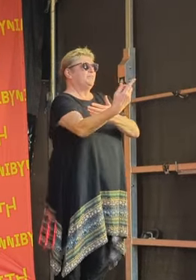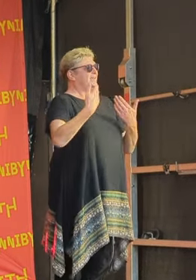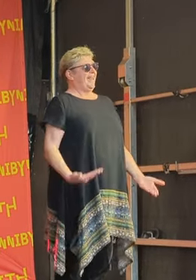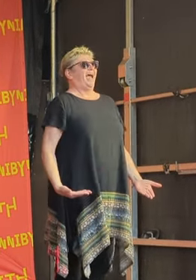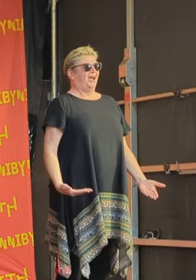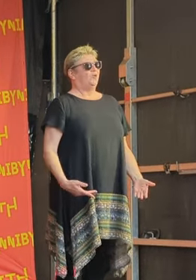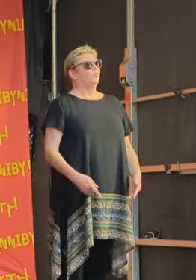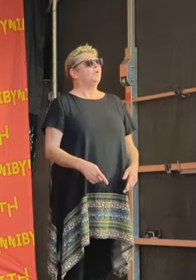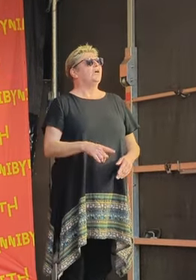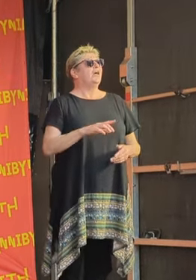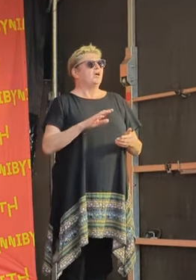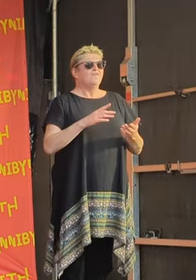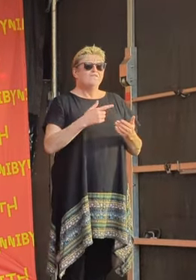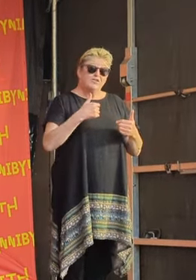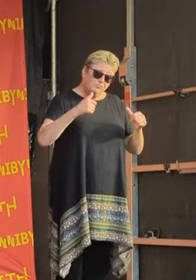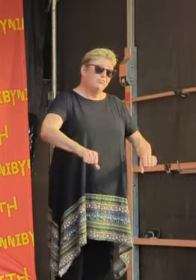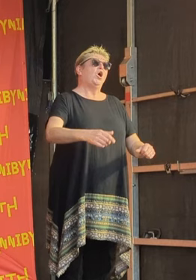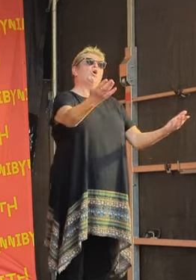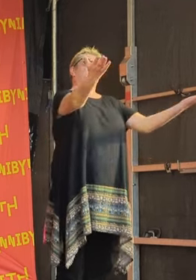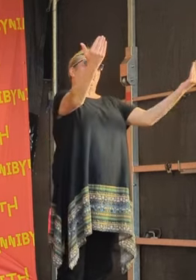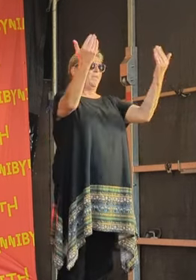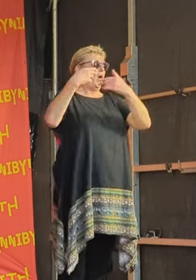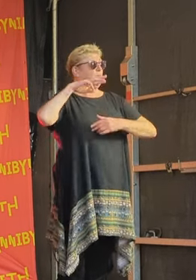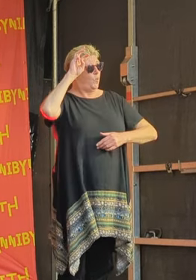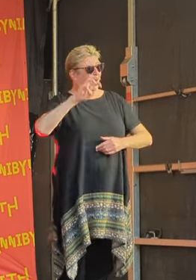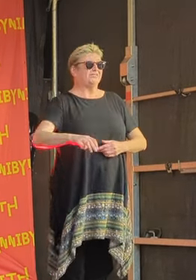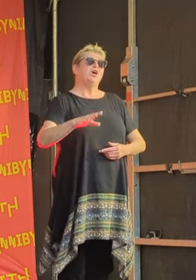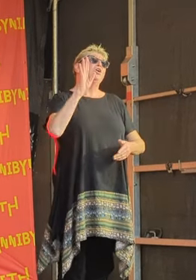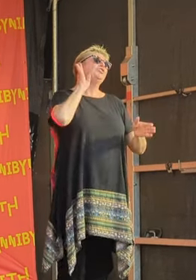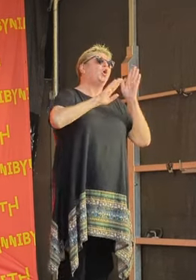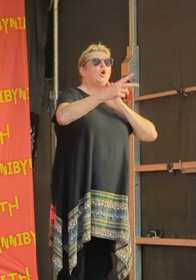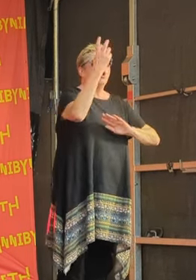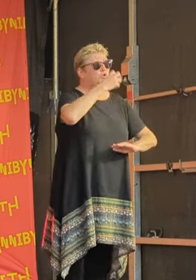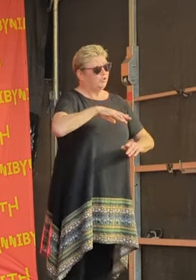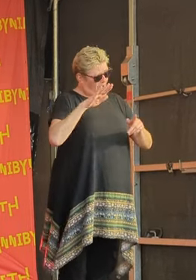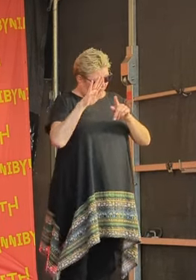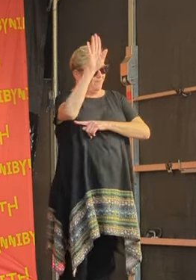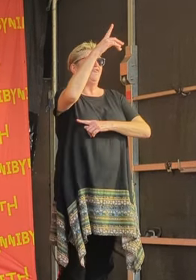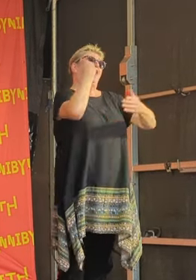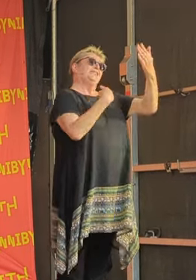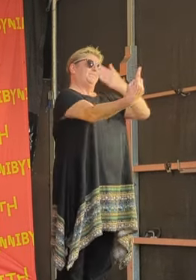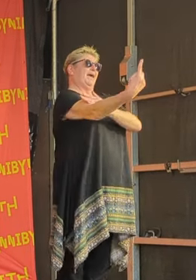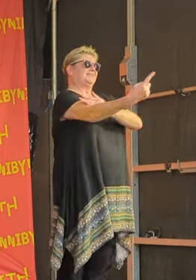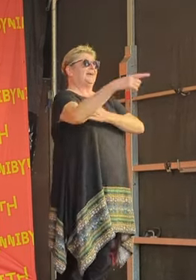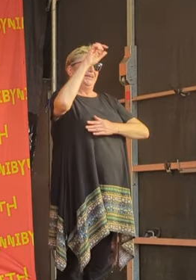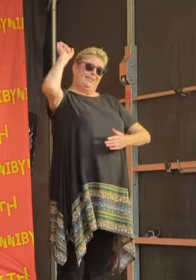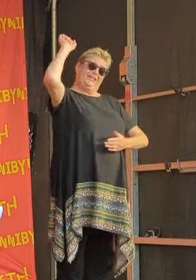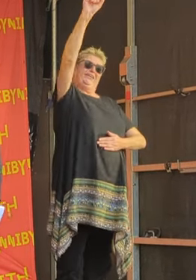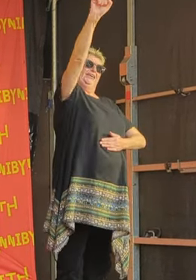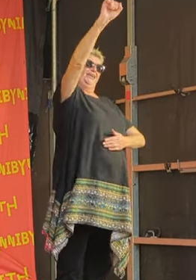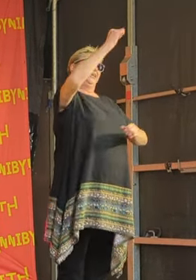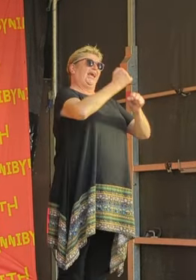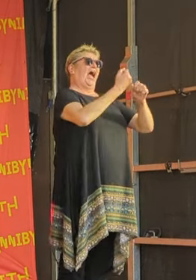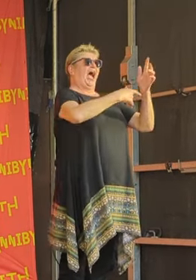nawr. Felly, dewch Gymru hen a ifanc. Ymlaen at annibyniaeth. I'r gad.